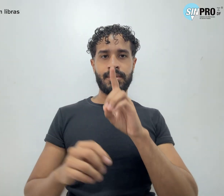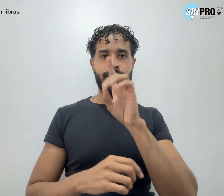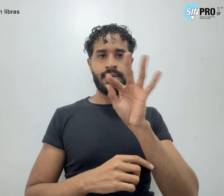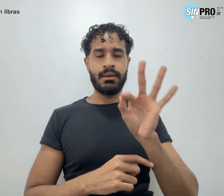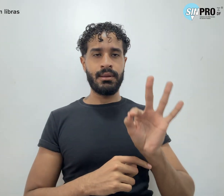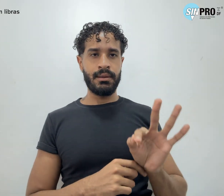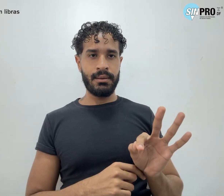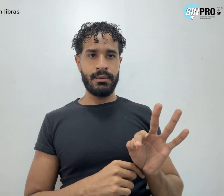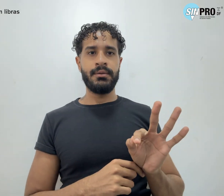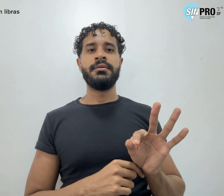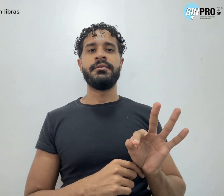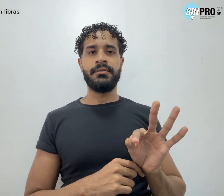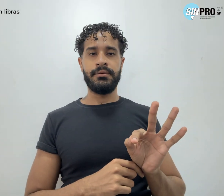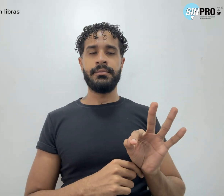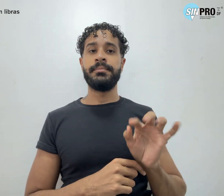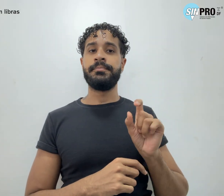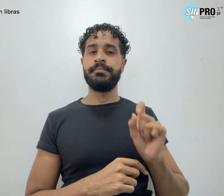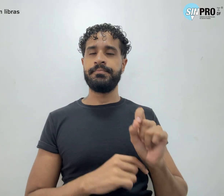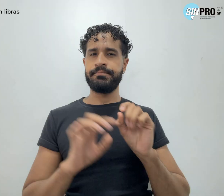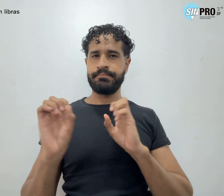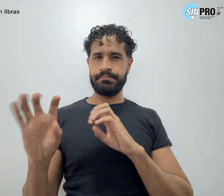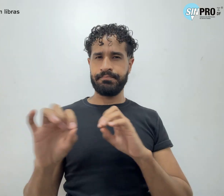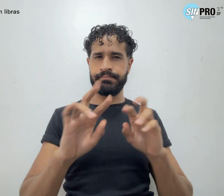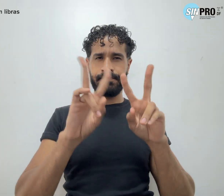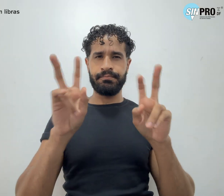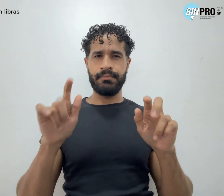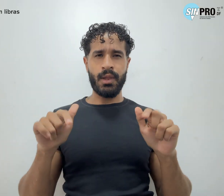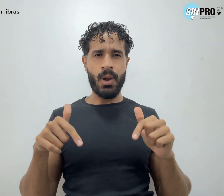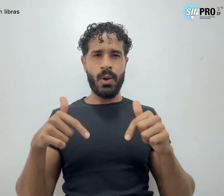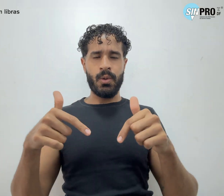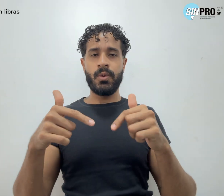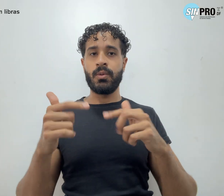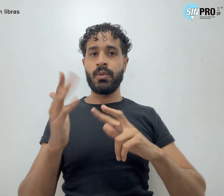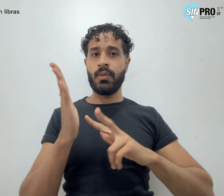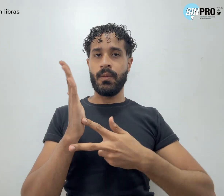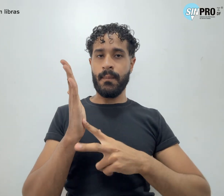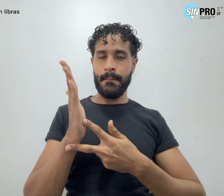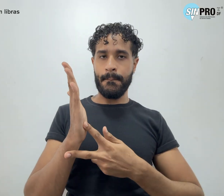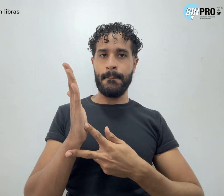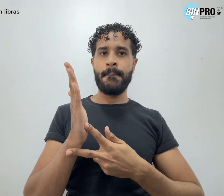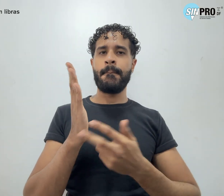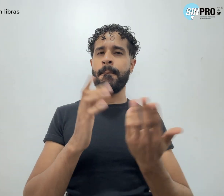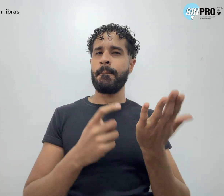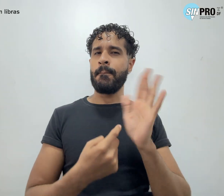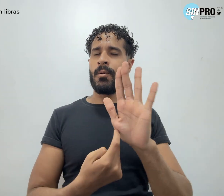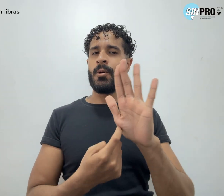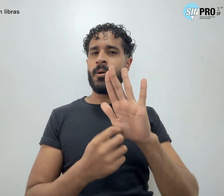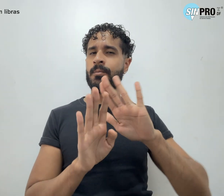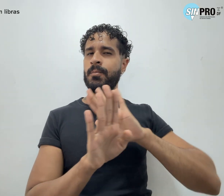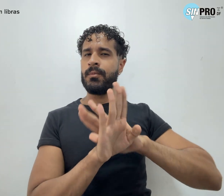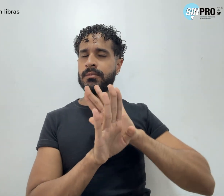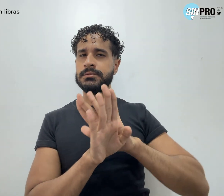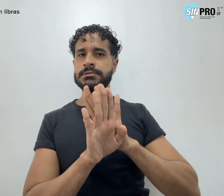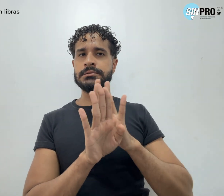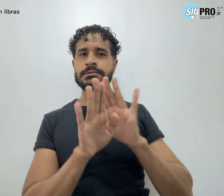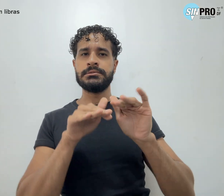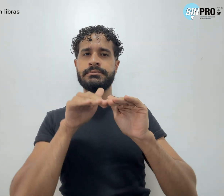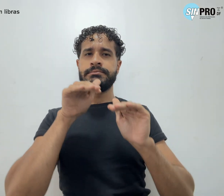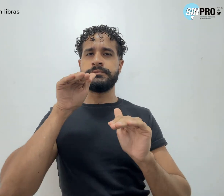Federal, ensinar sobre lutas sindicais expõe conflitos de classe,